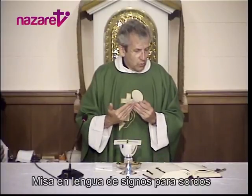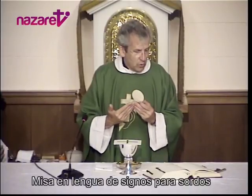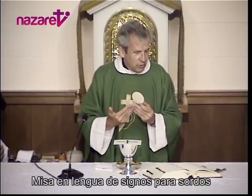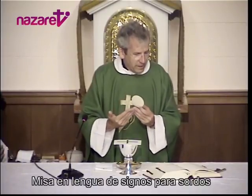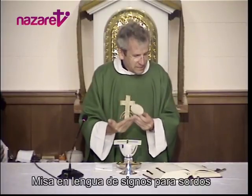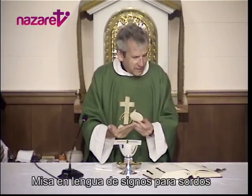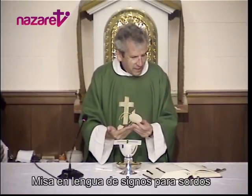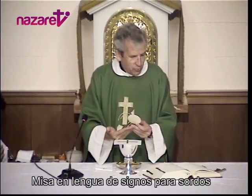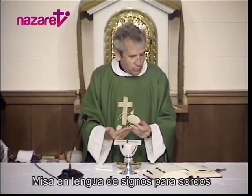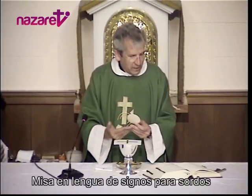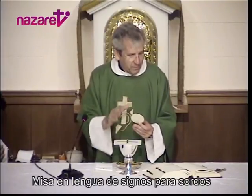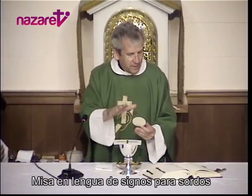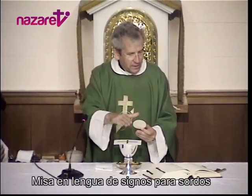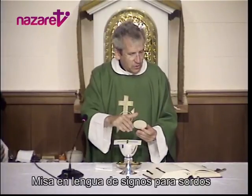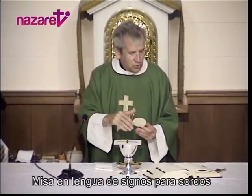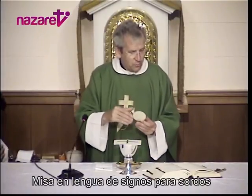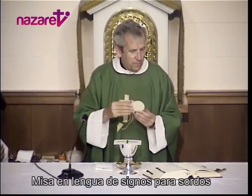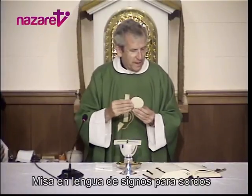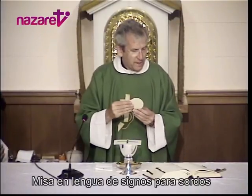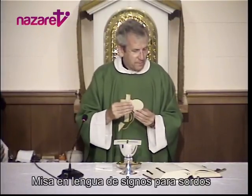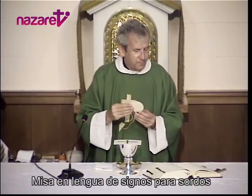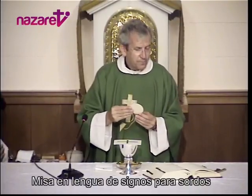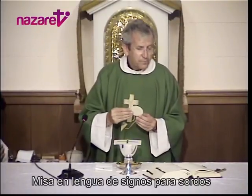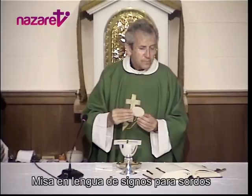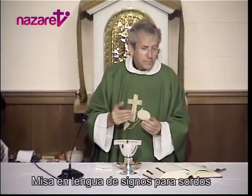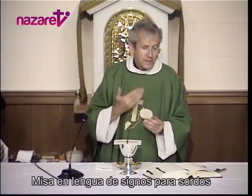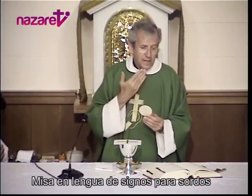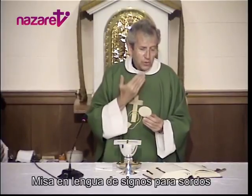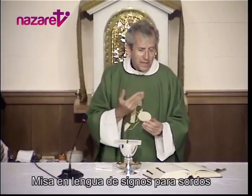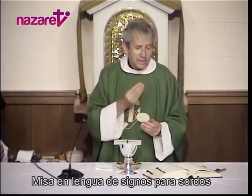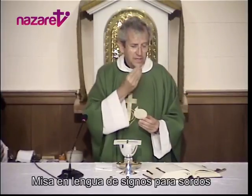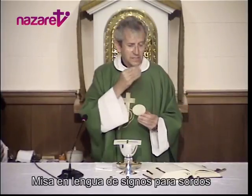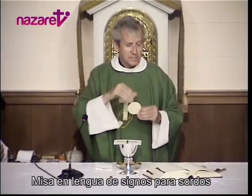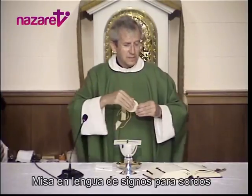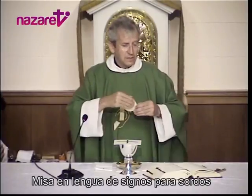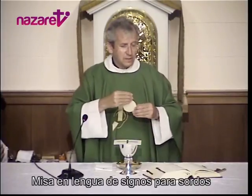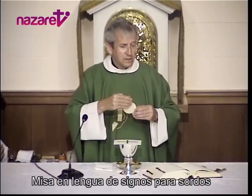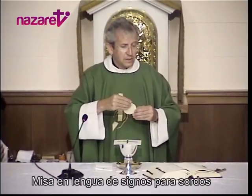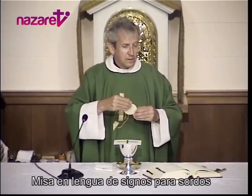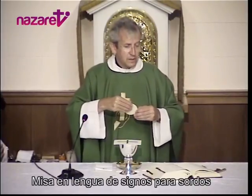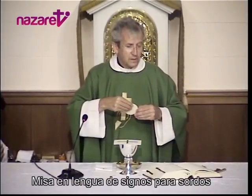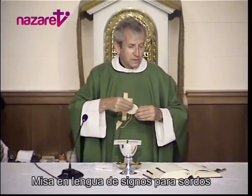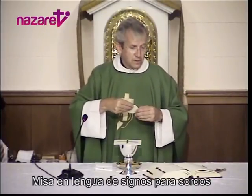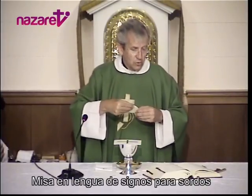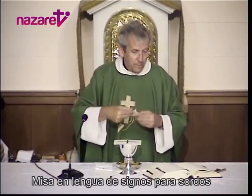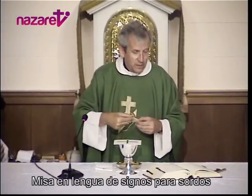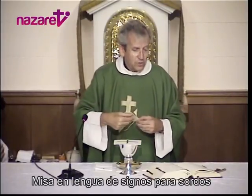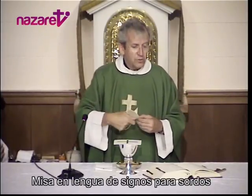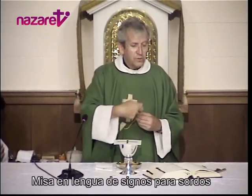cuando iba a ser entregado voluntariamente, tomó pan, dando gracias, lo partió y